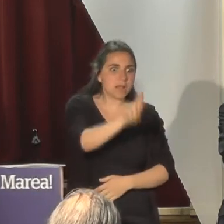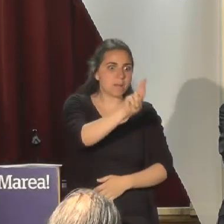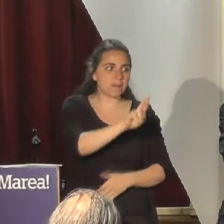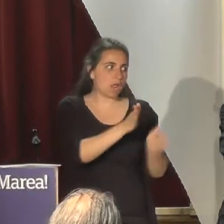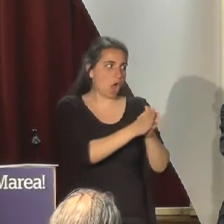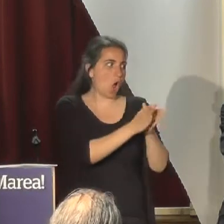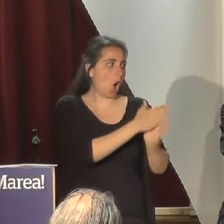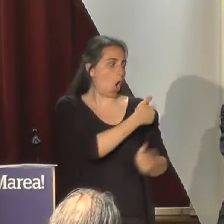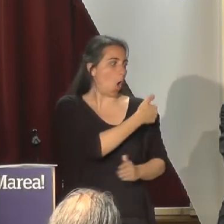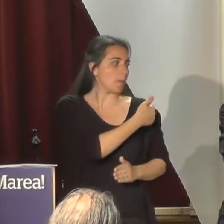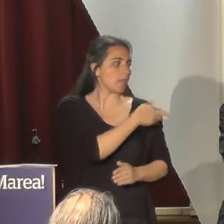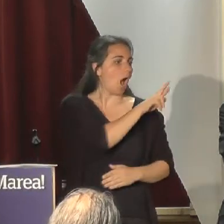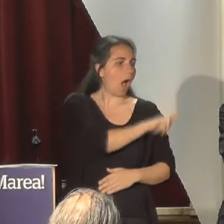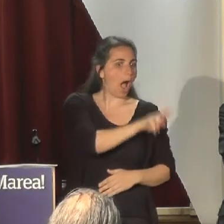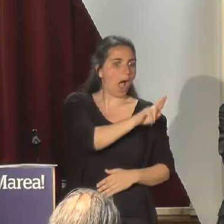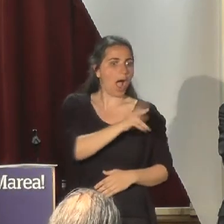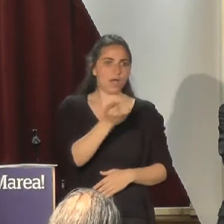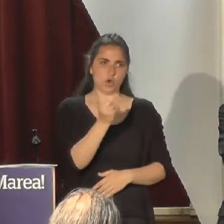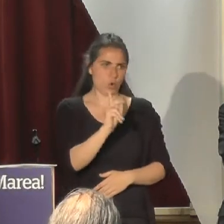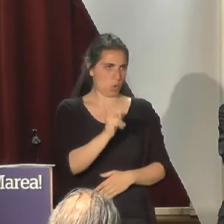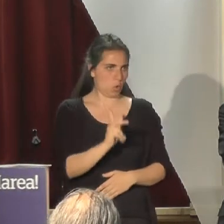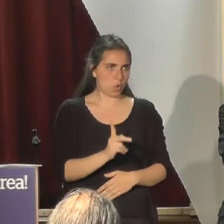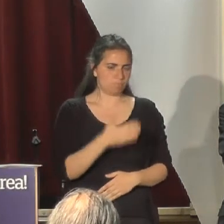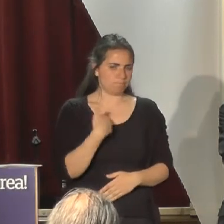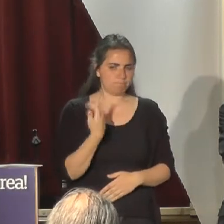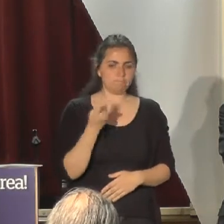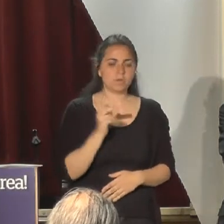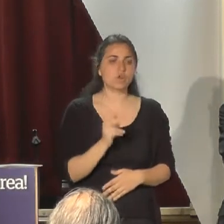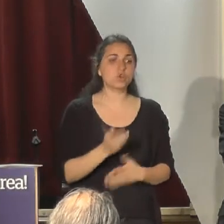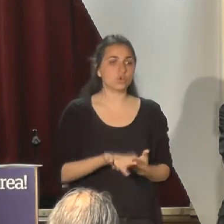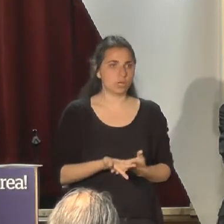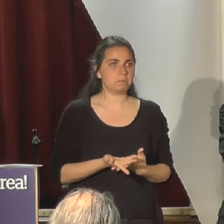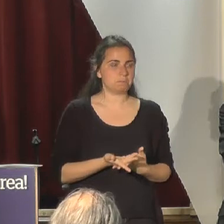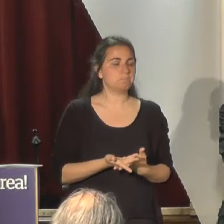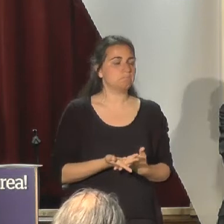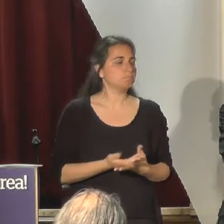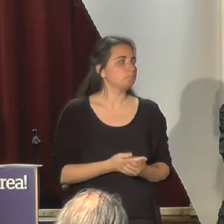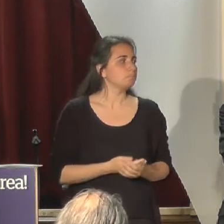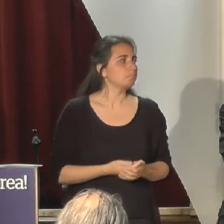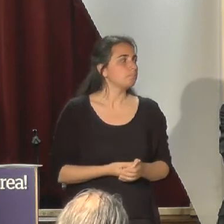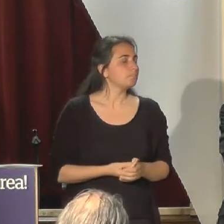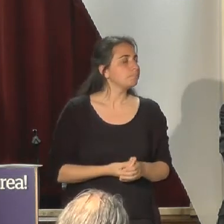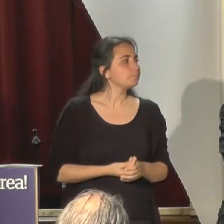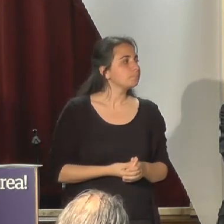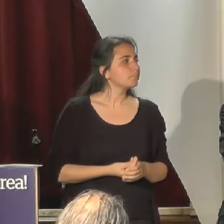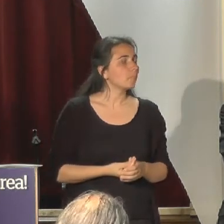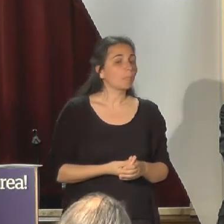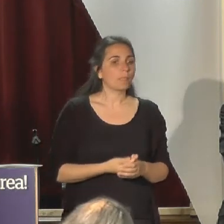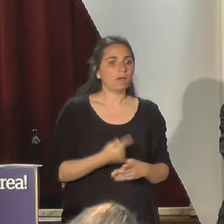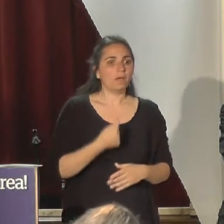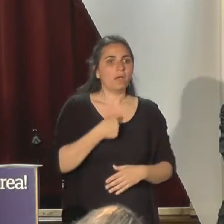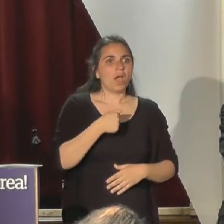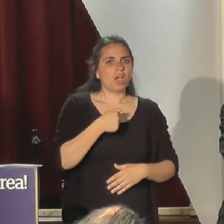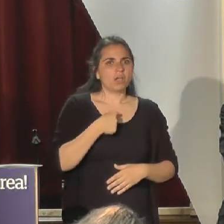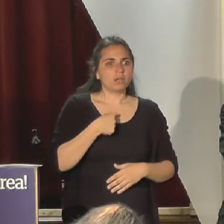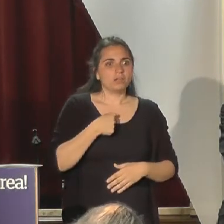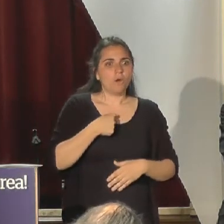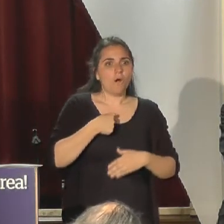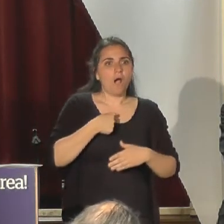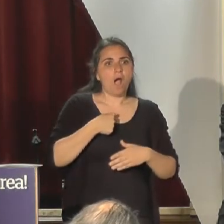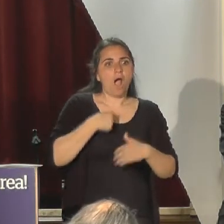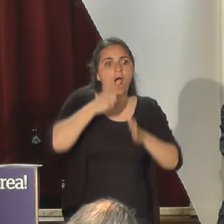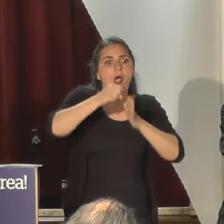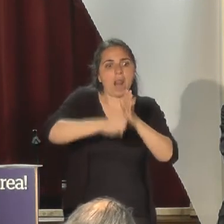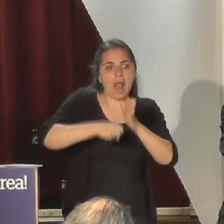dito xa as compañeiras e os compañeiros que falaron antes, nin tampouco quero estenderme